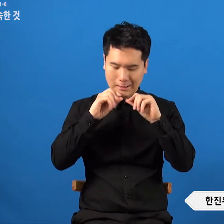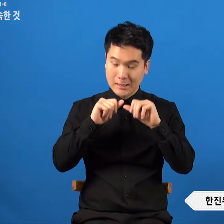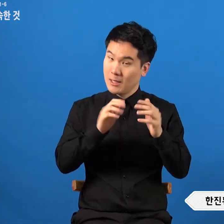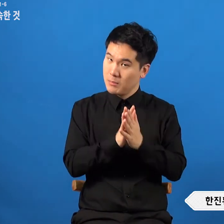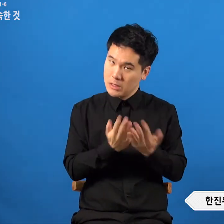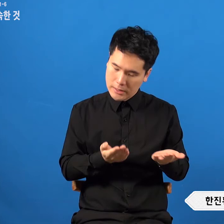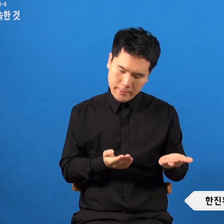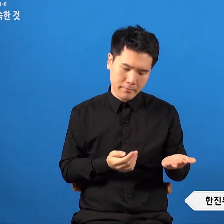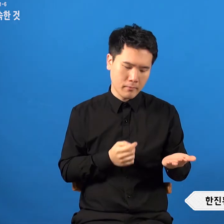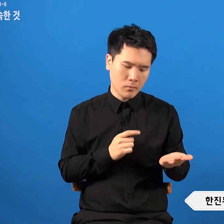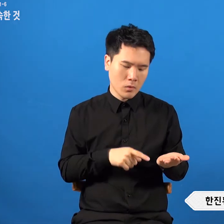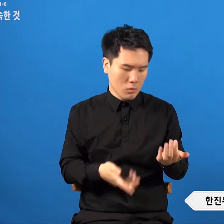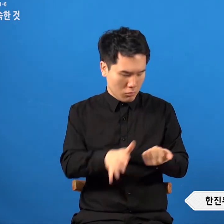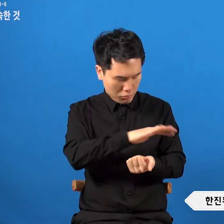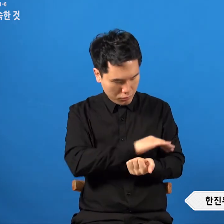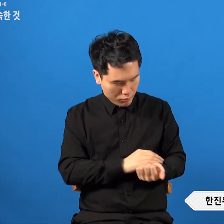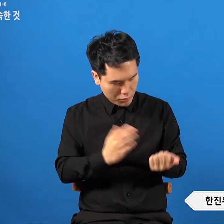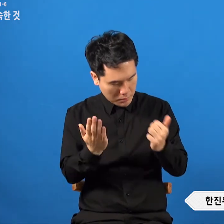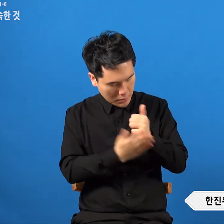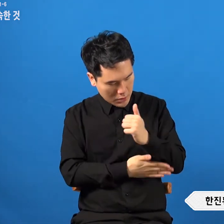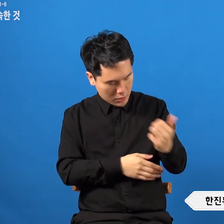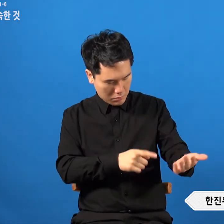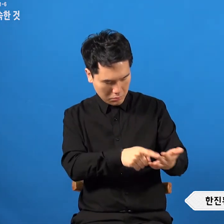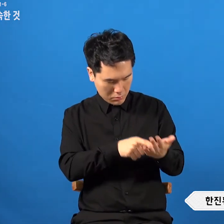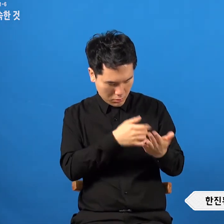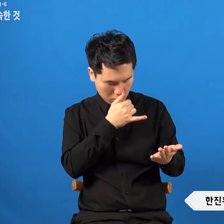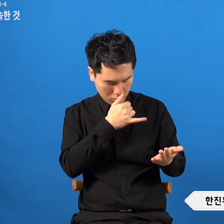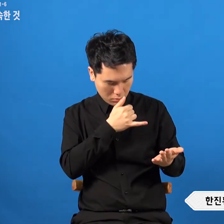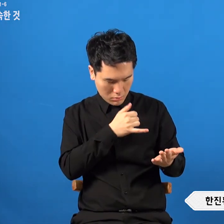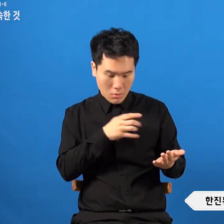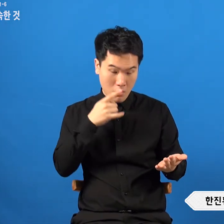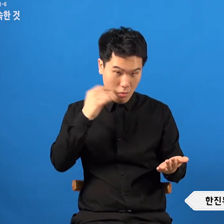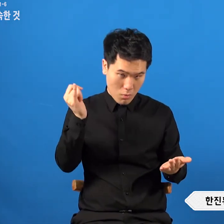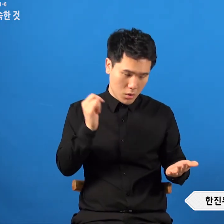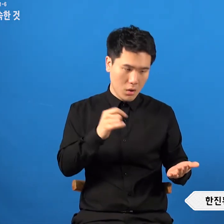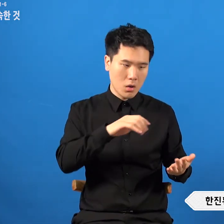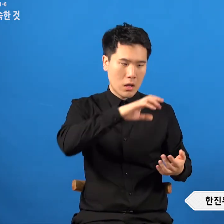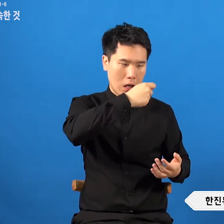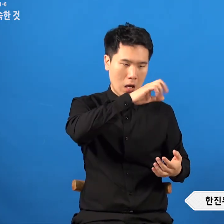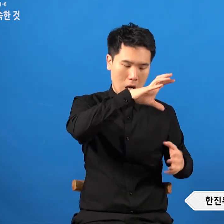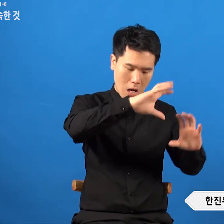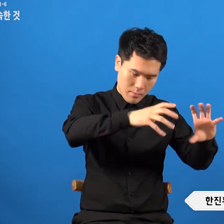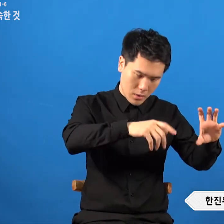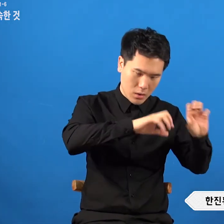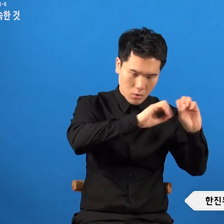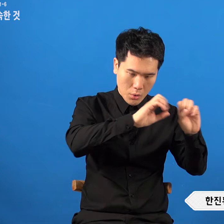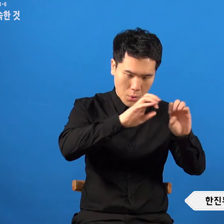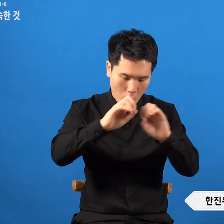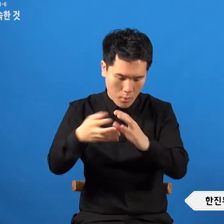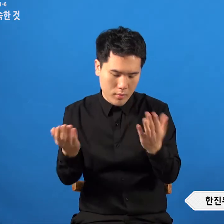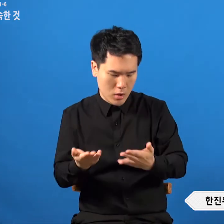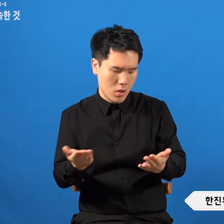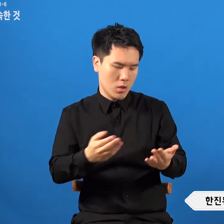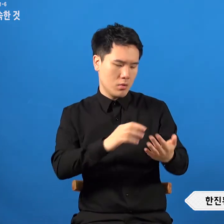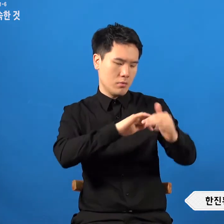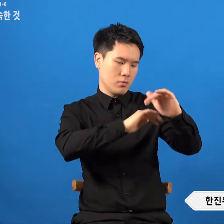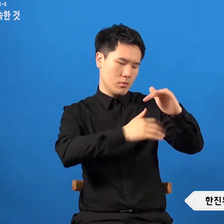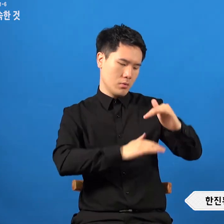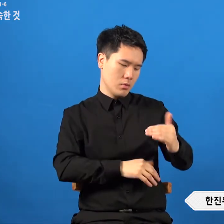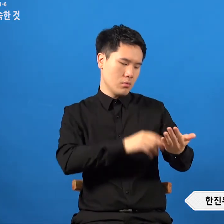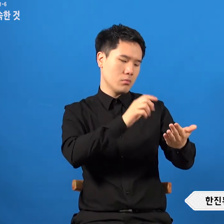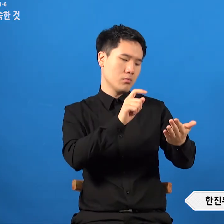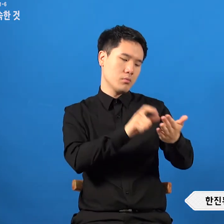그 잡지에는 어머니 무덤 사진과 함께 어머니가 아프리카에서 펼쳤던 선교 사역에 대한 그런 기사가 나